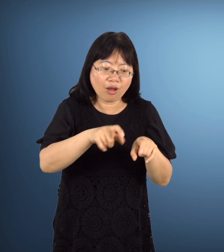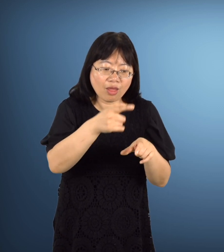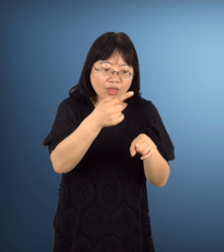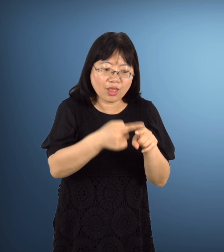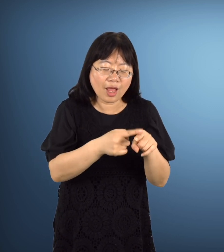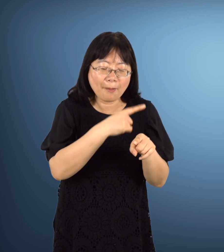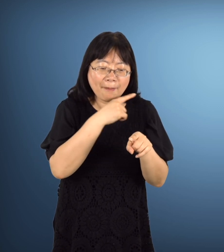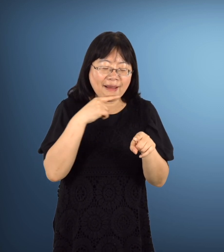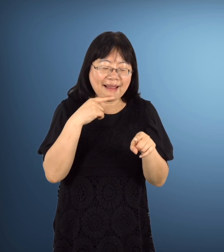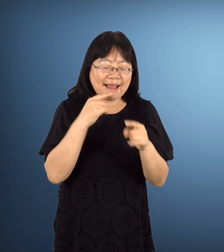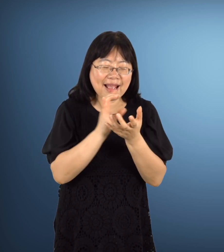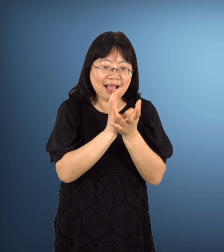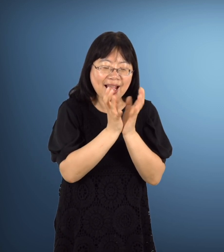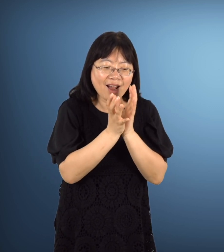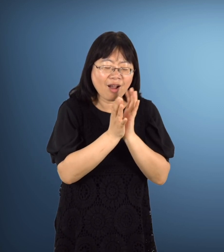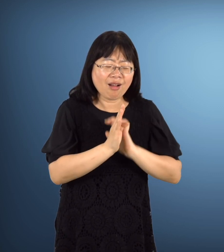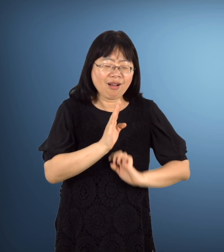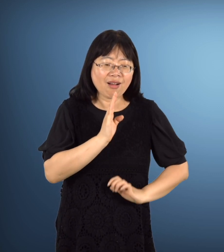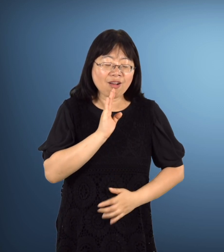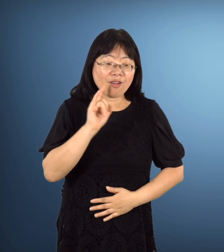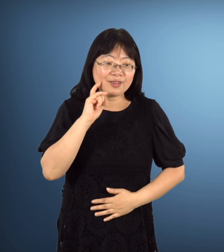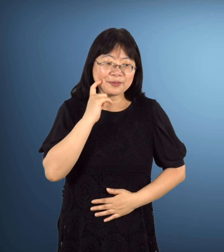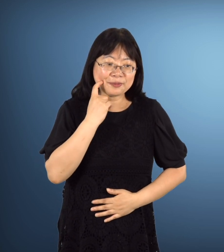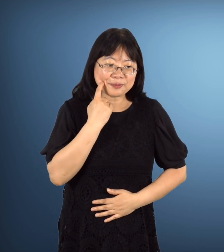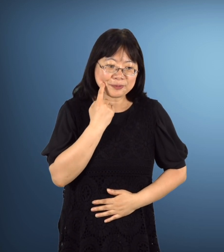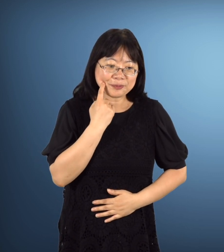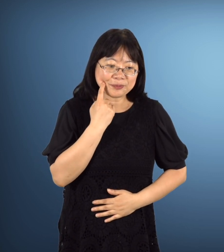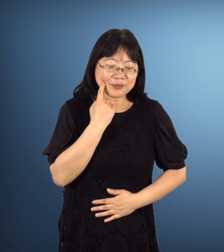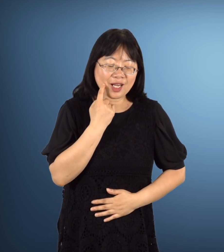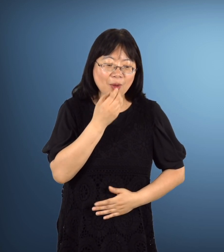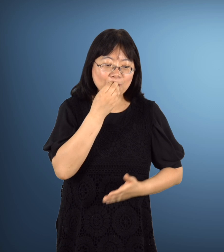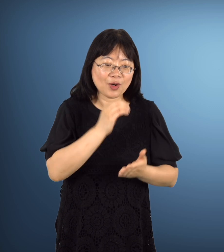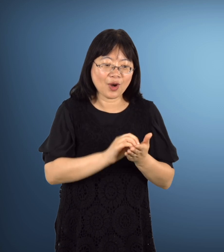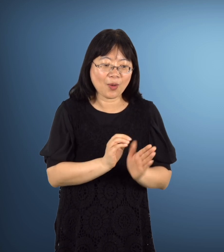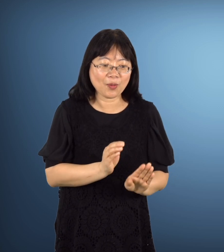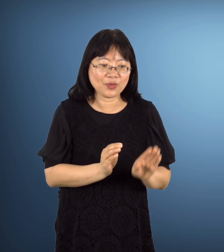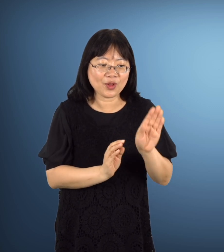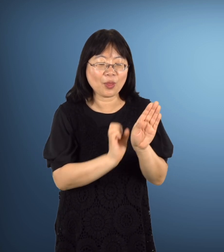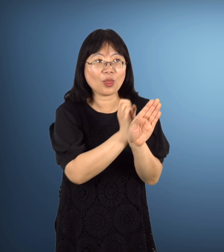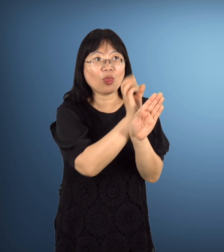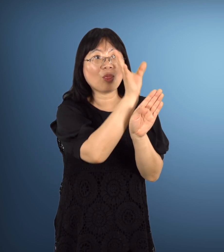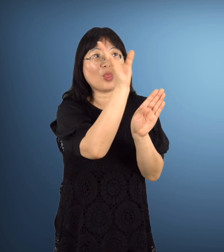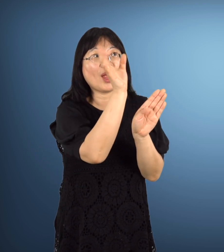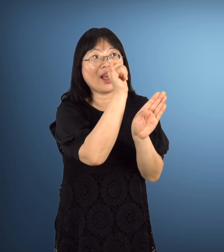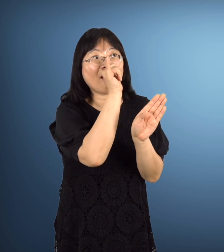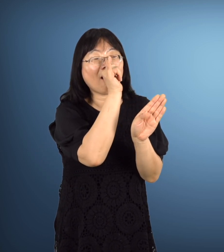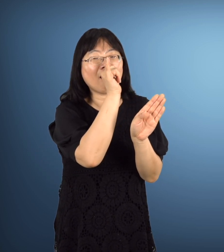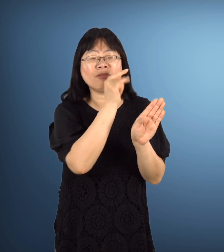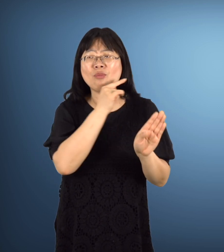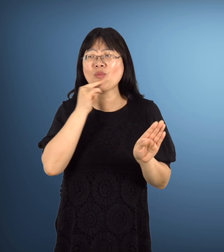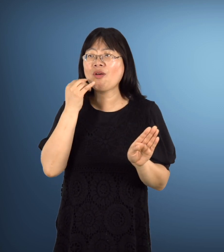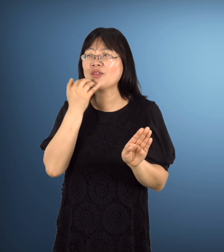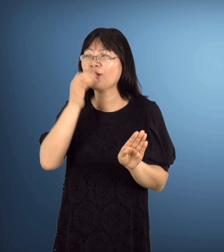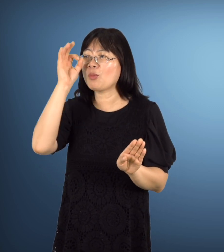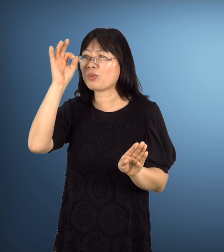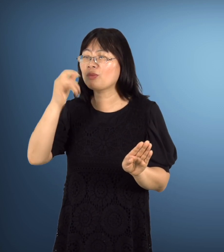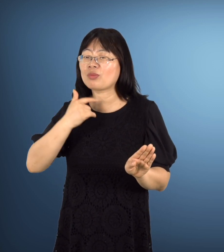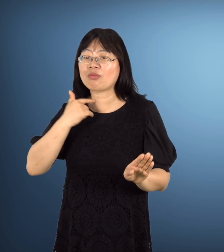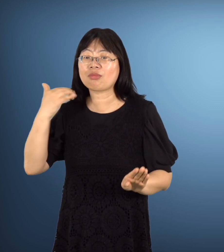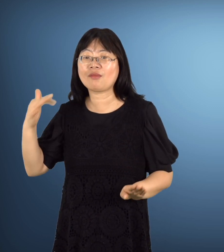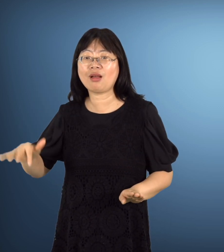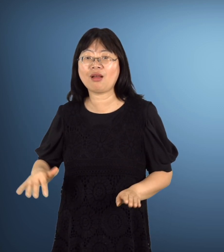빨간 장미가 얼마나 이쁘게 담장에 피어 있는지 그러면 빨간색을 본 적이